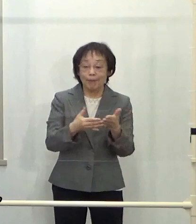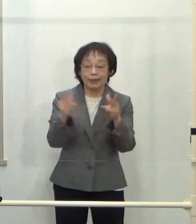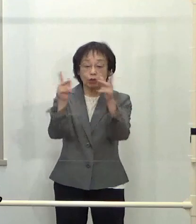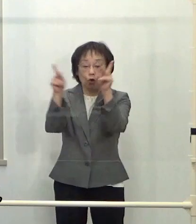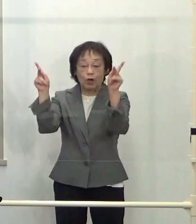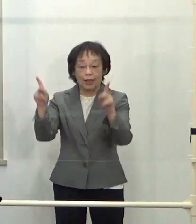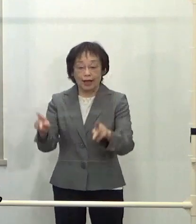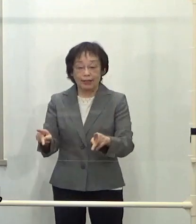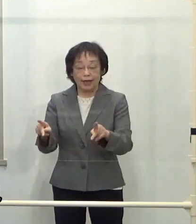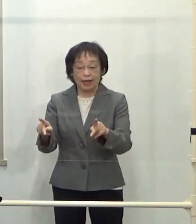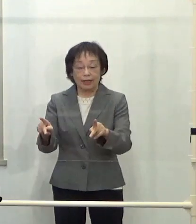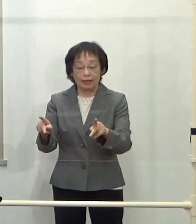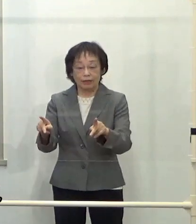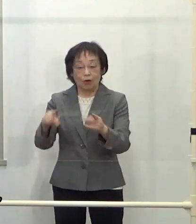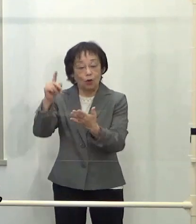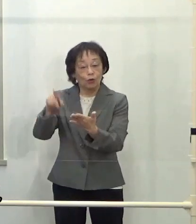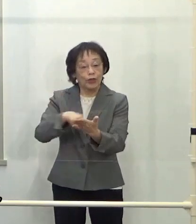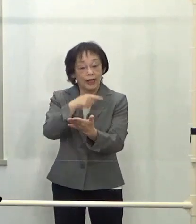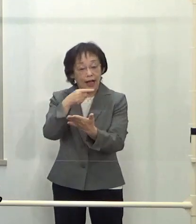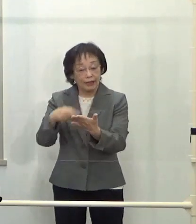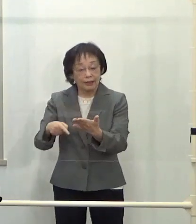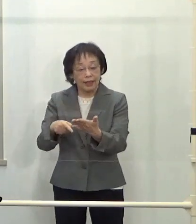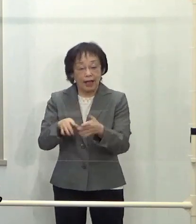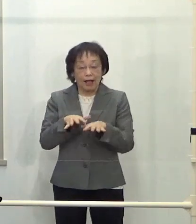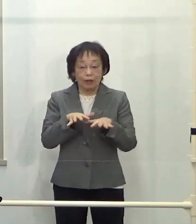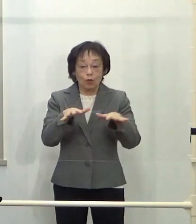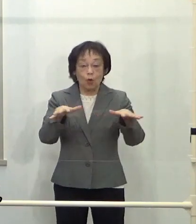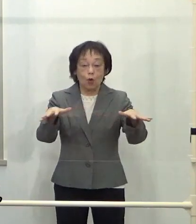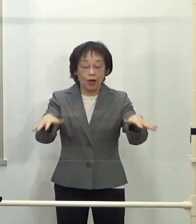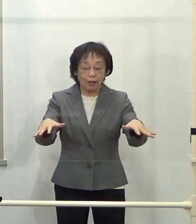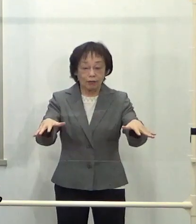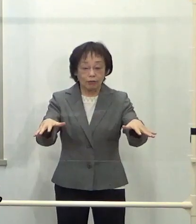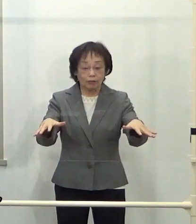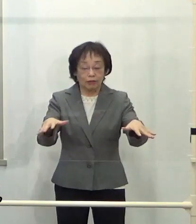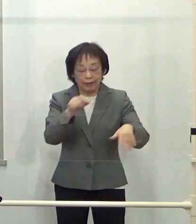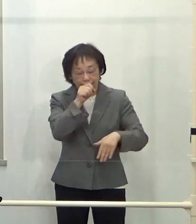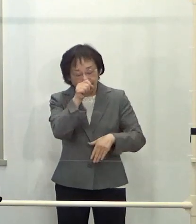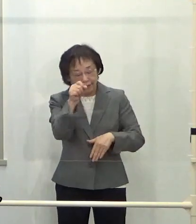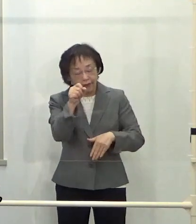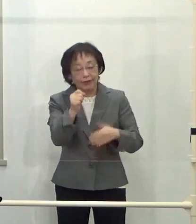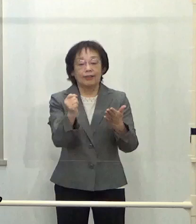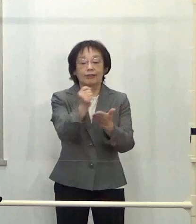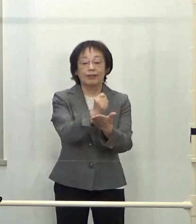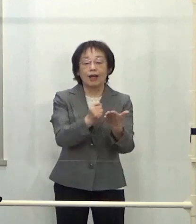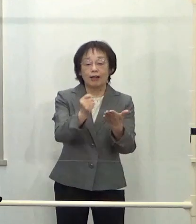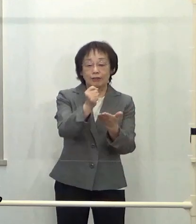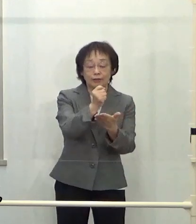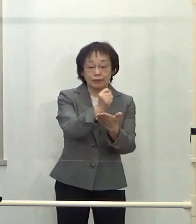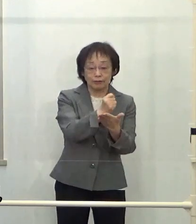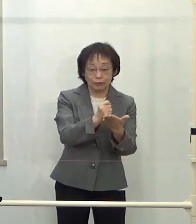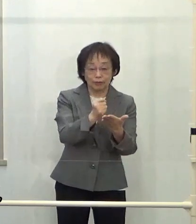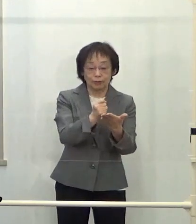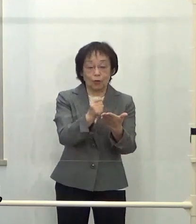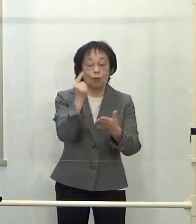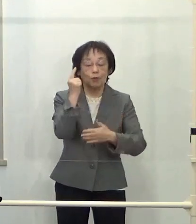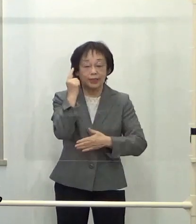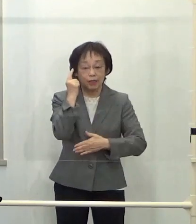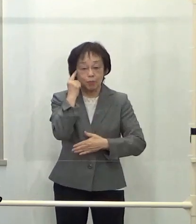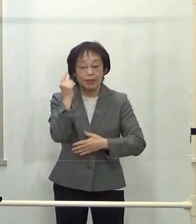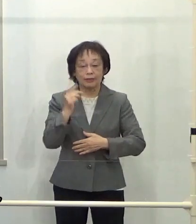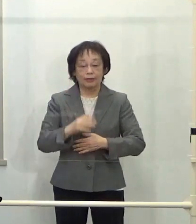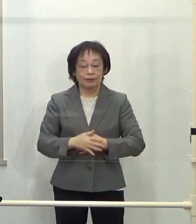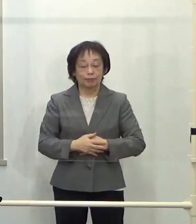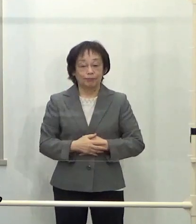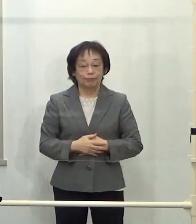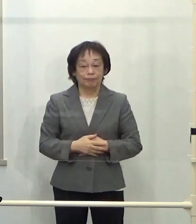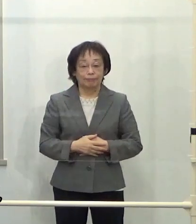をクリアをしてかなり広がってくると、そういうチャンスに、近づいていると思います。